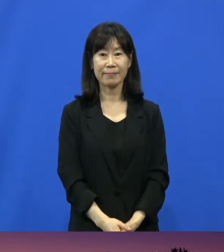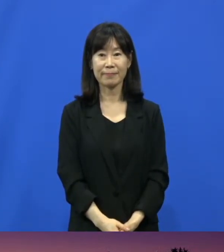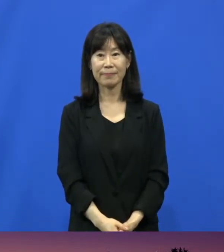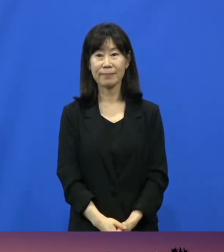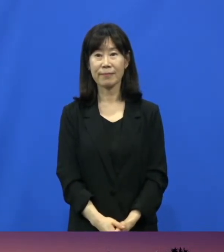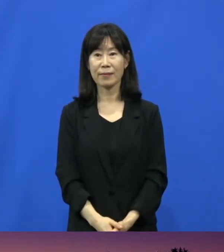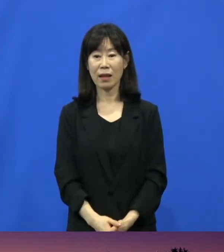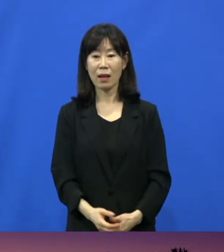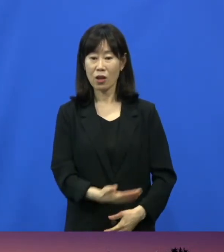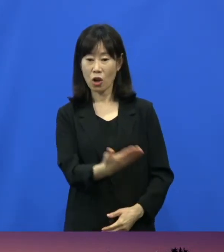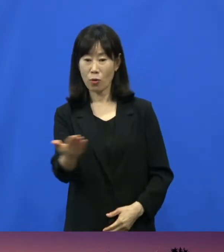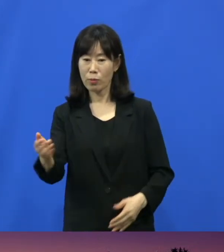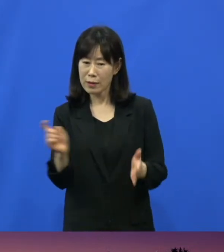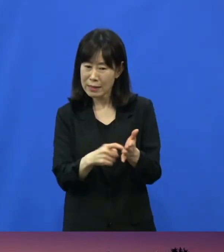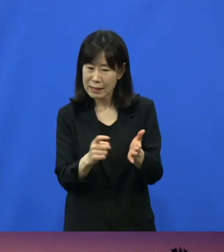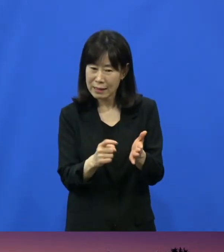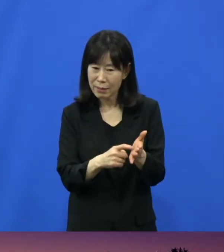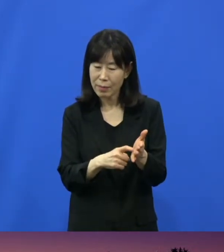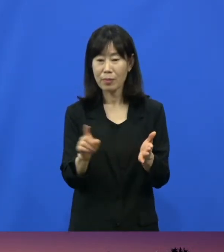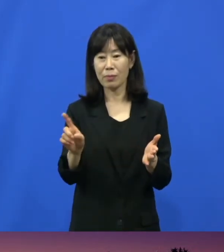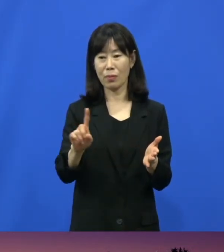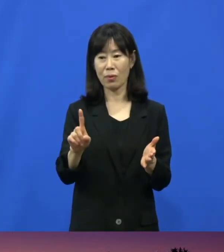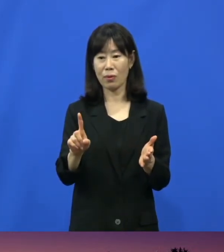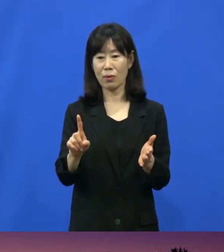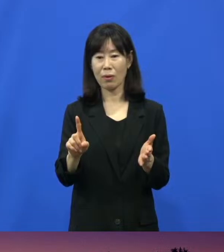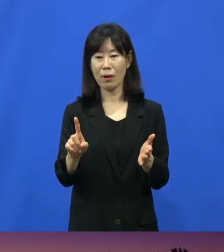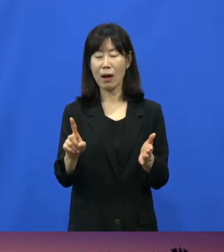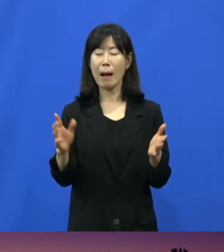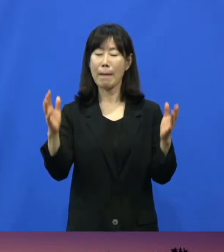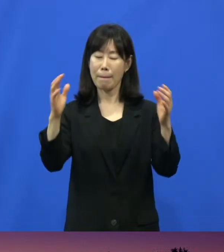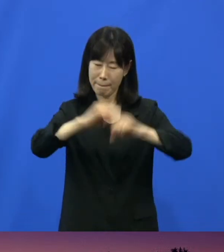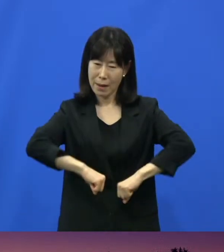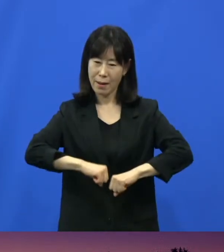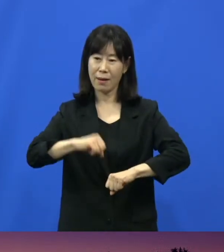여러분, 서두르면 어떻게 되죠? 파괴적이 돼요.